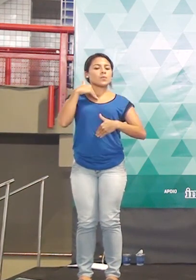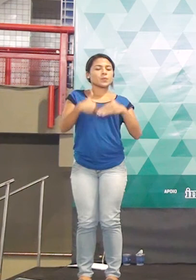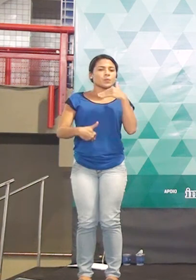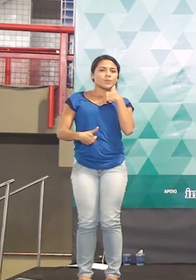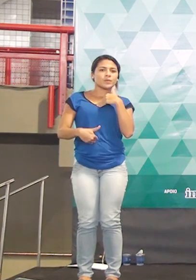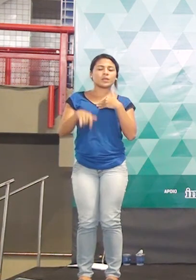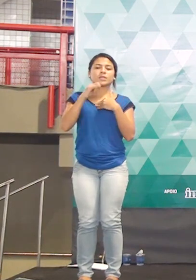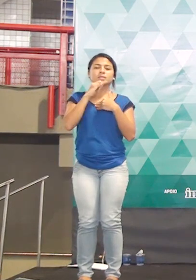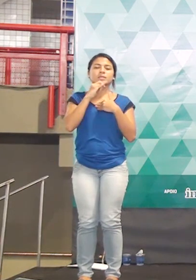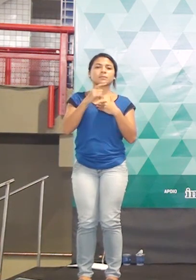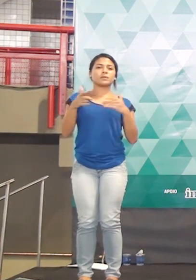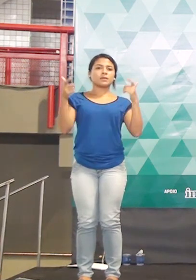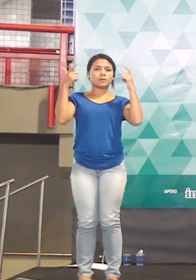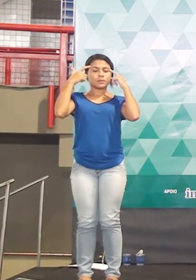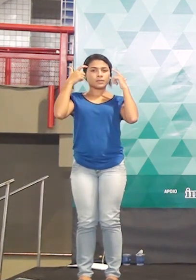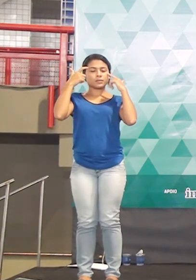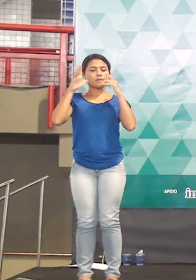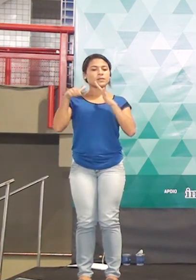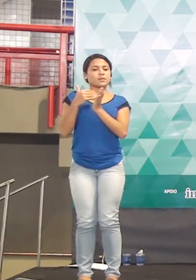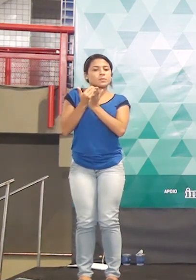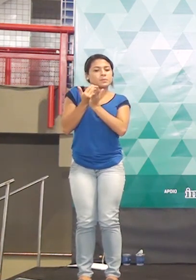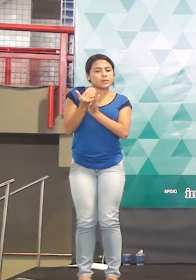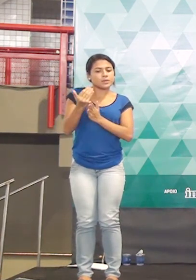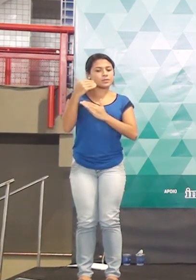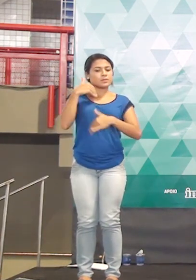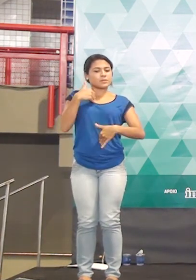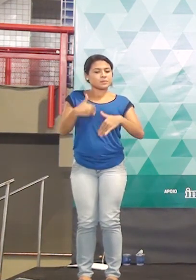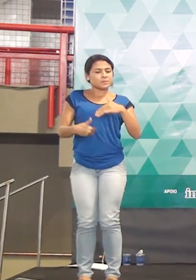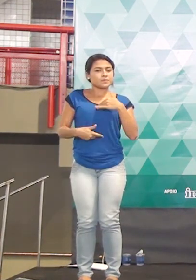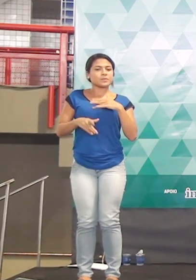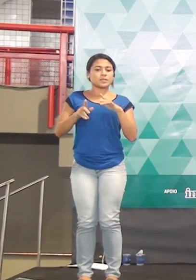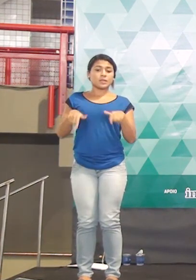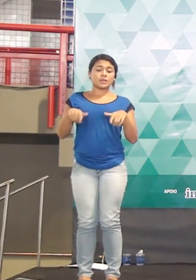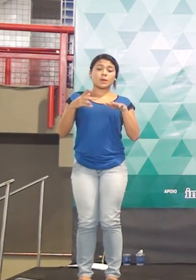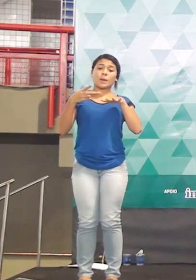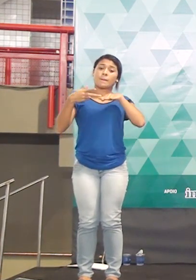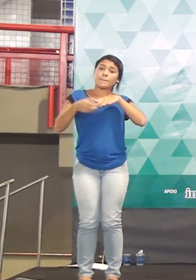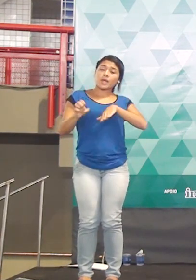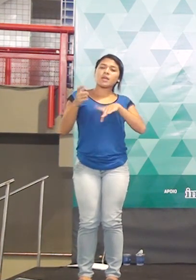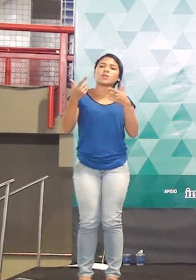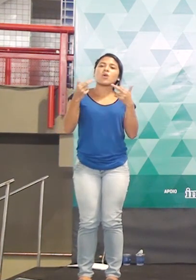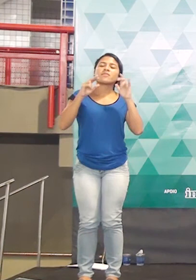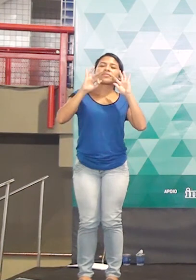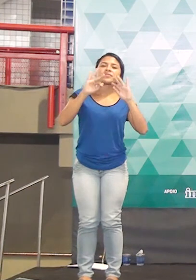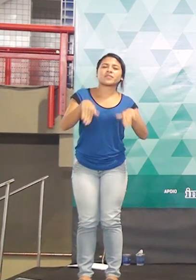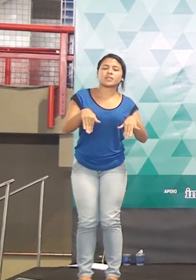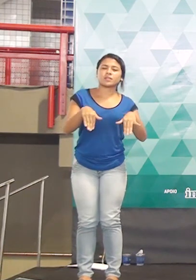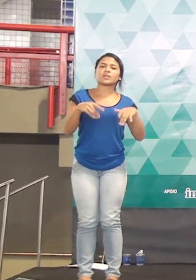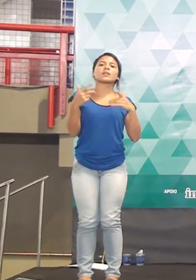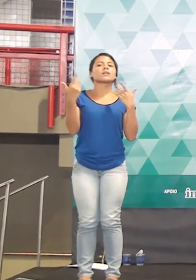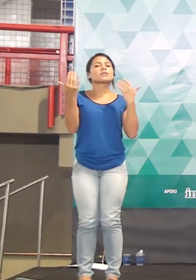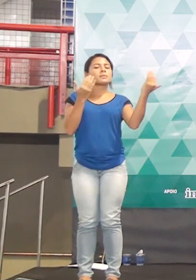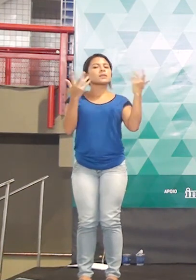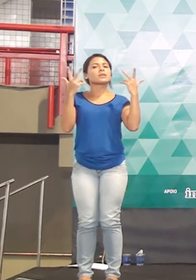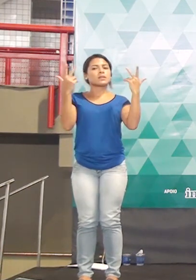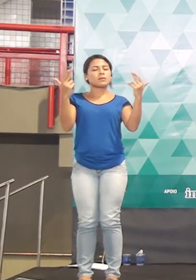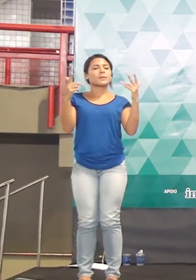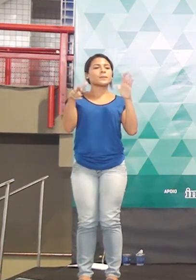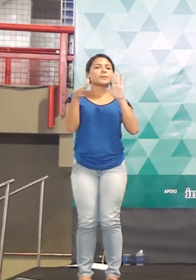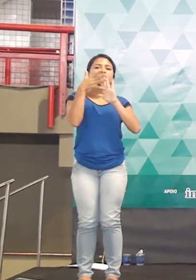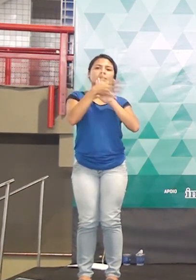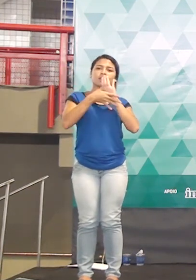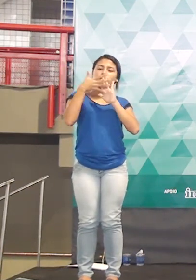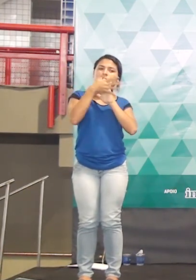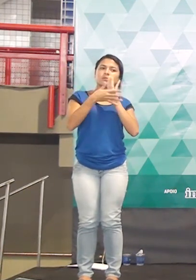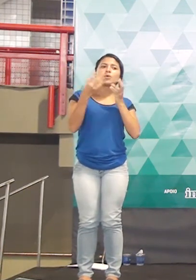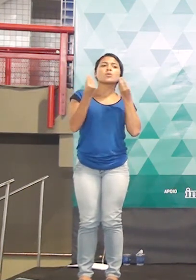texto dissertativo, argumentativo, assim como os demais, tem começo, meio e fim. Na introdução, como é que eu